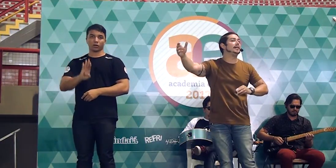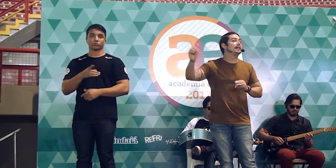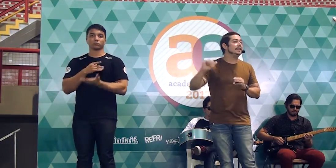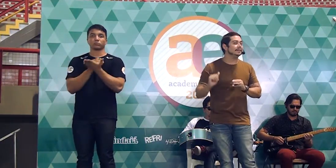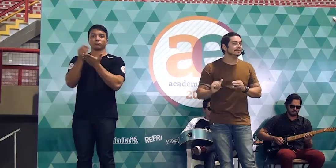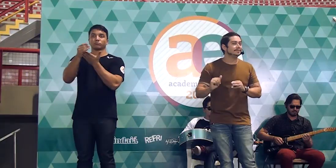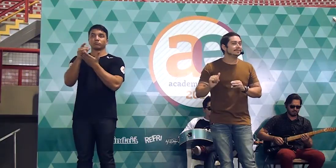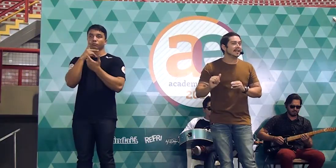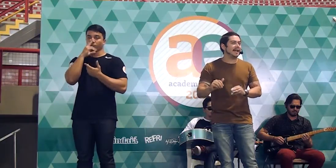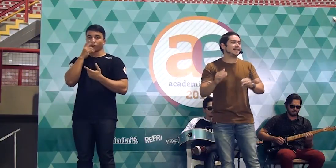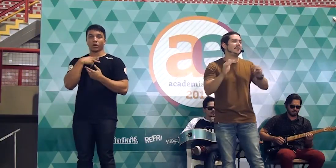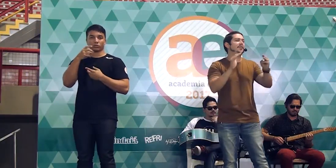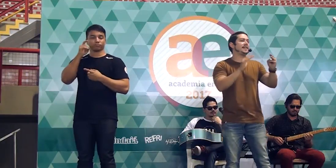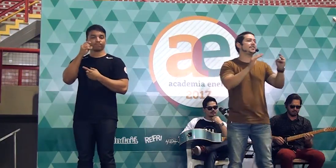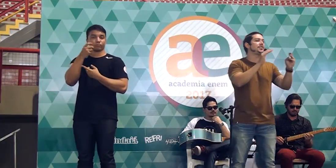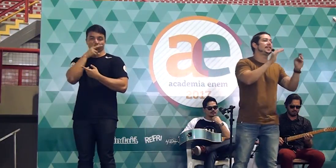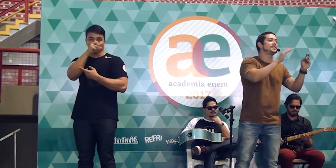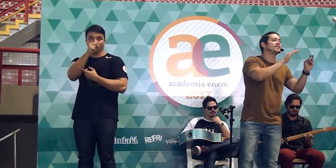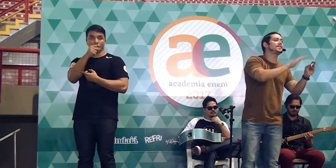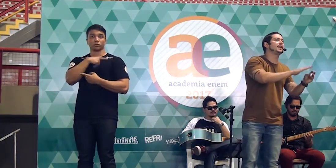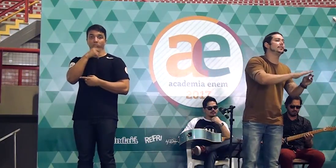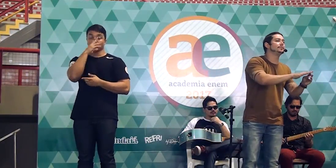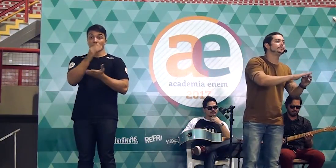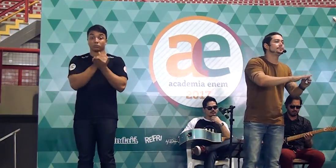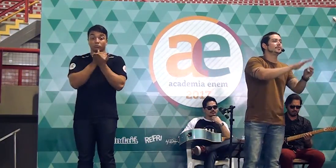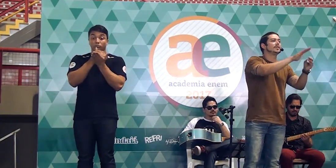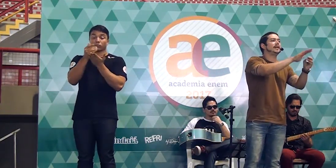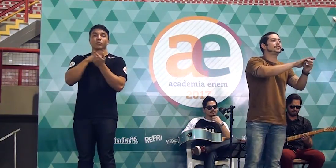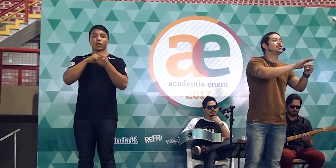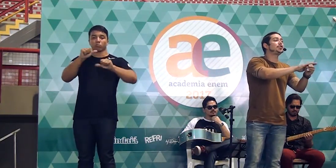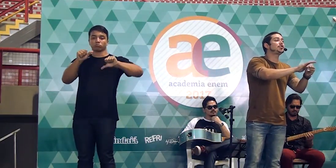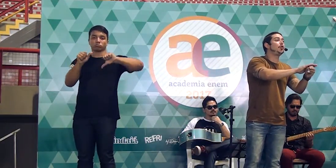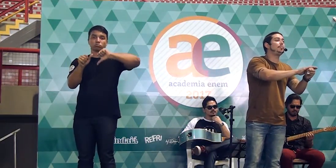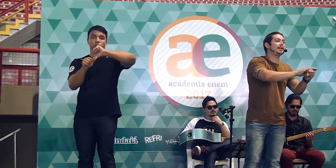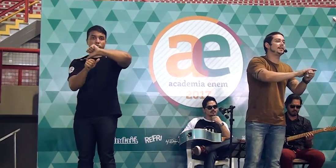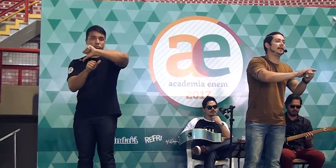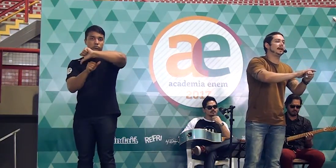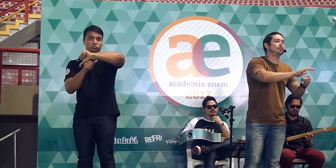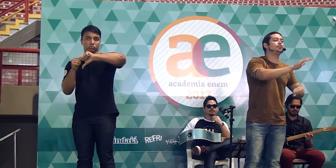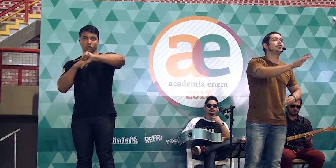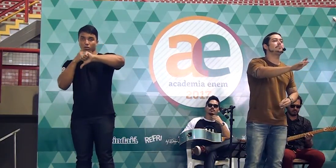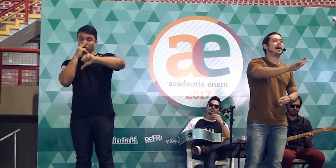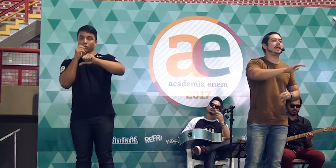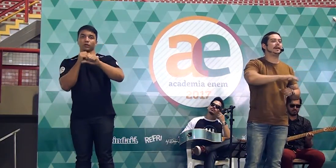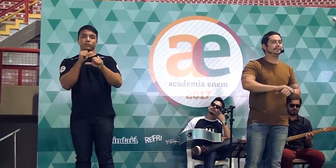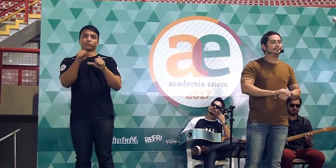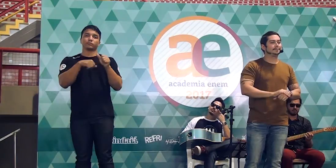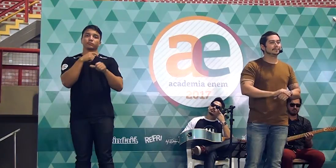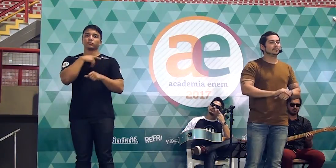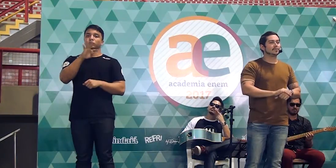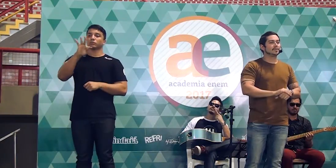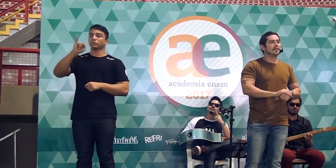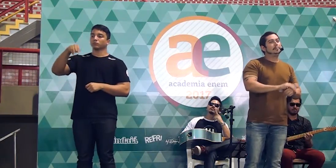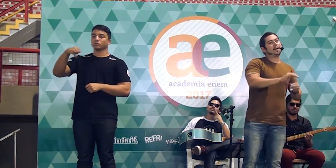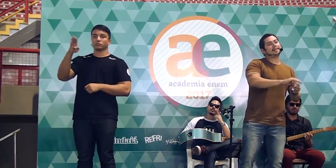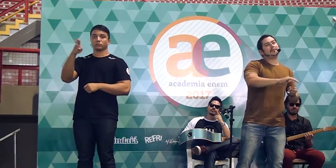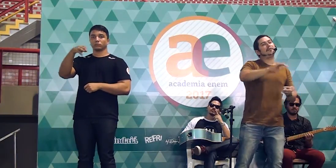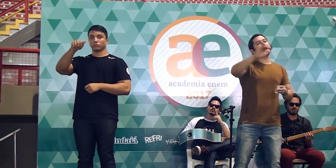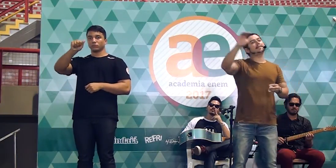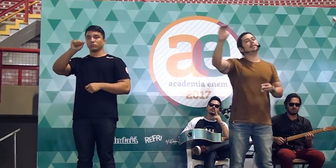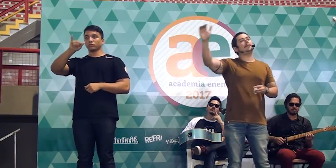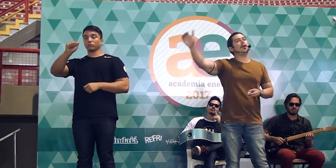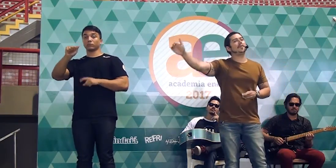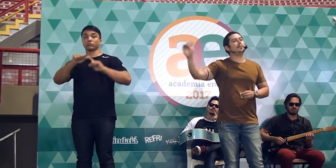caráter punk, essa fase de transição da disco brasileira com Tim Maia, para